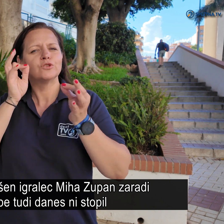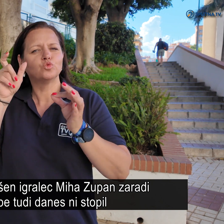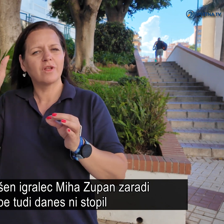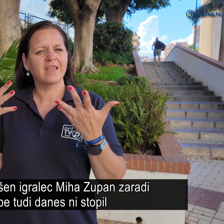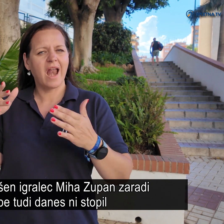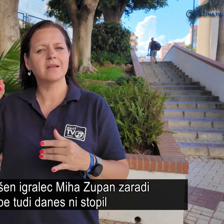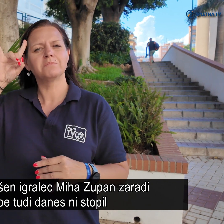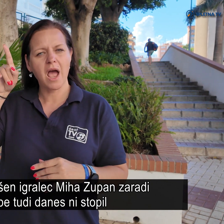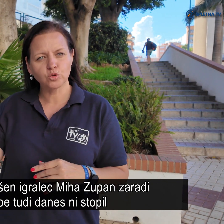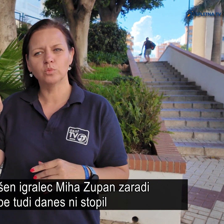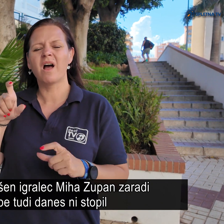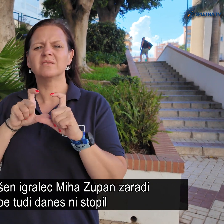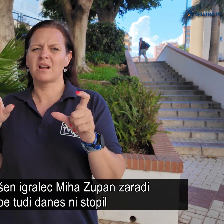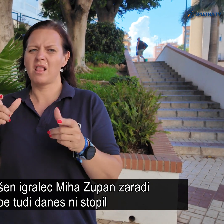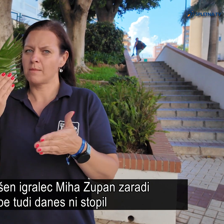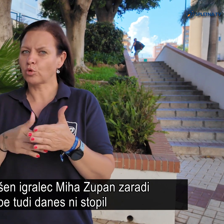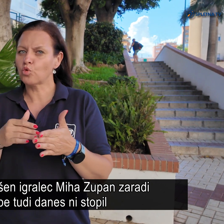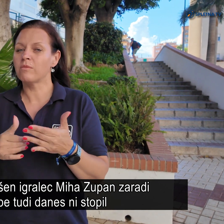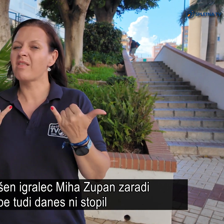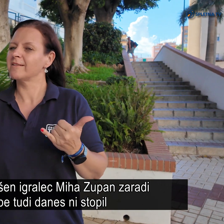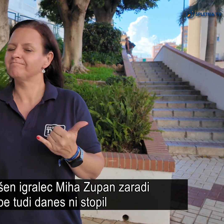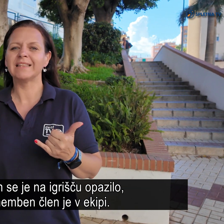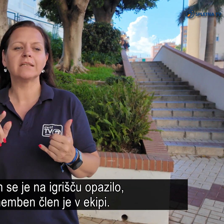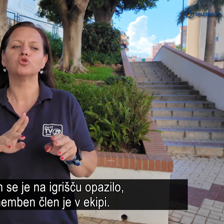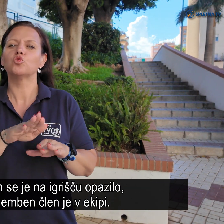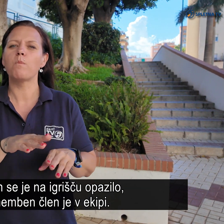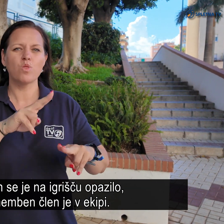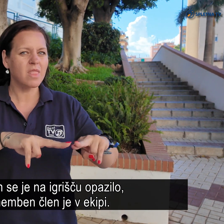Oh, clear my head. I just need to clear